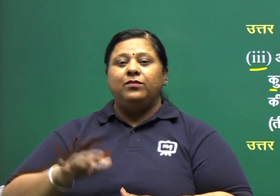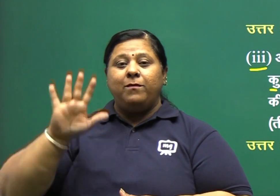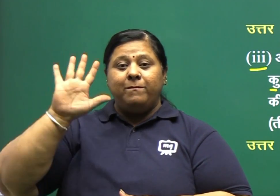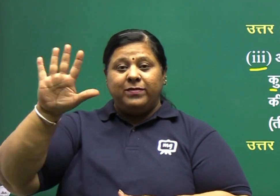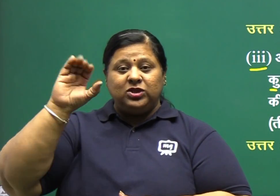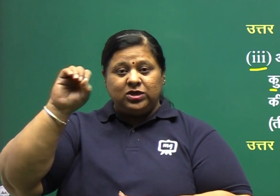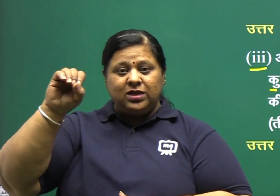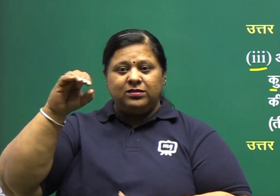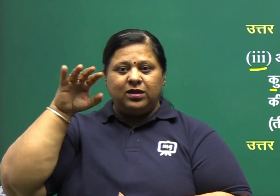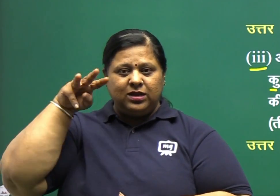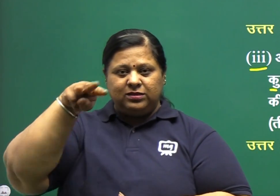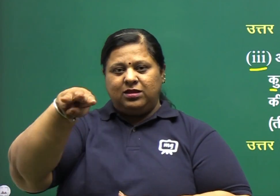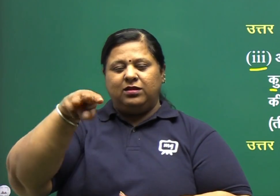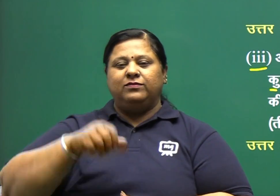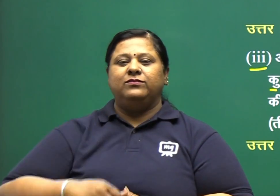50,000।